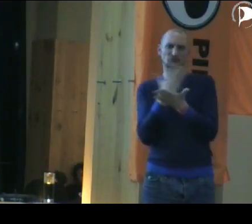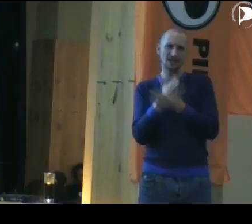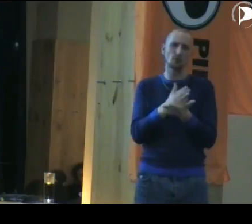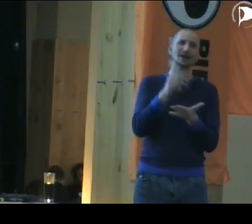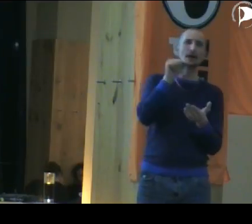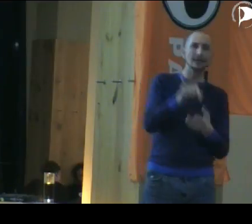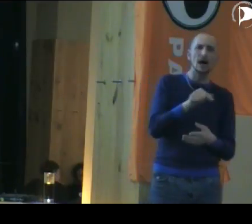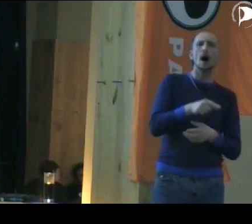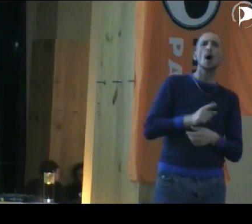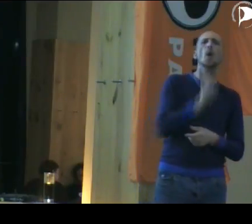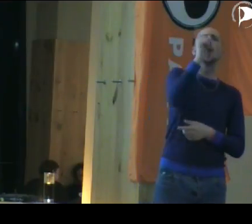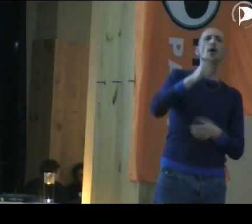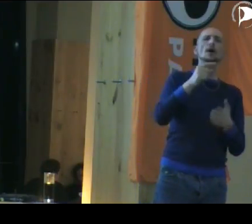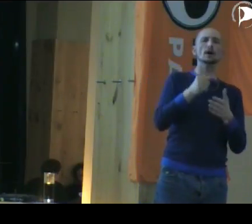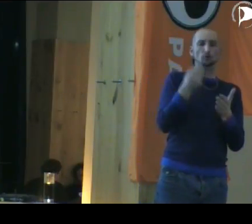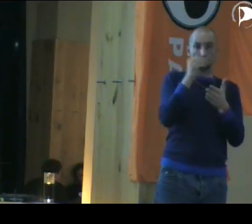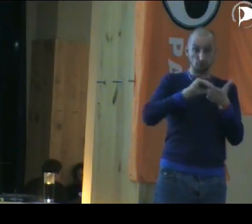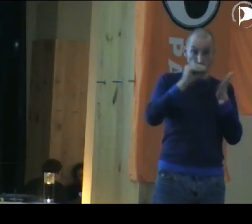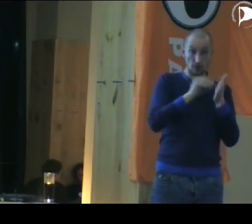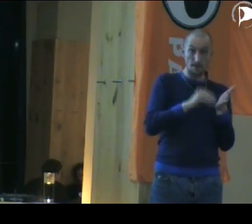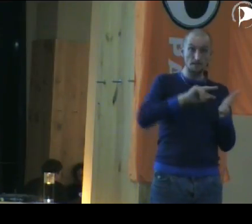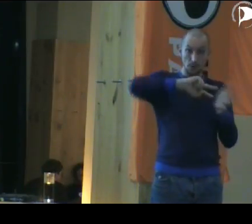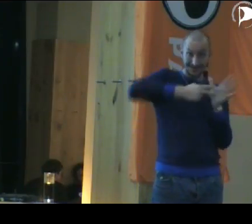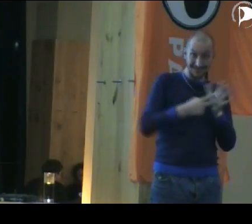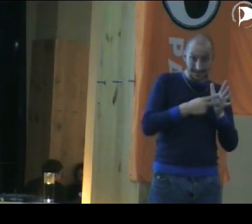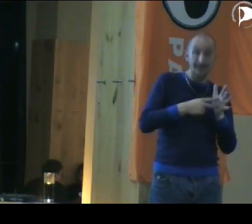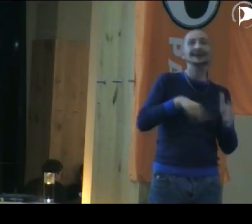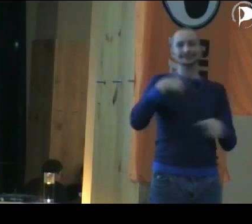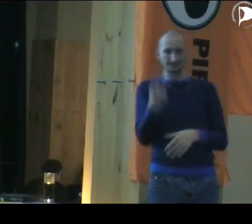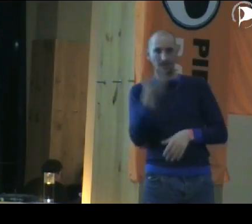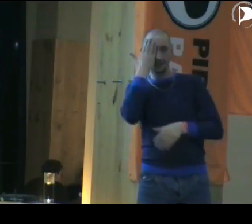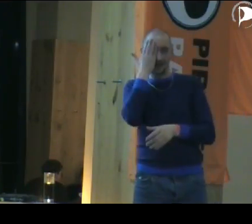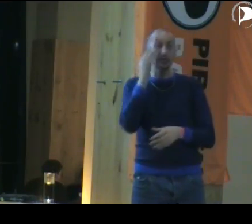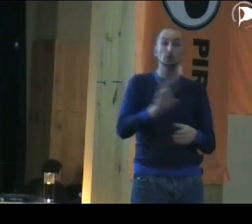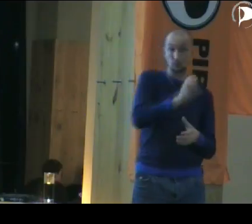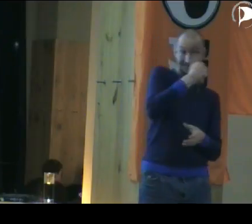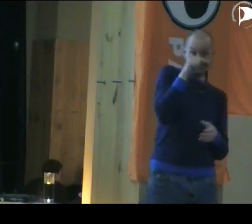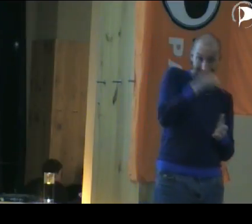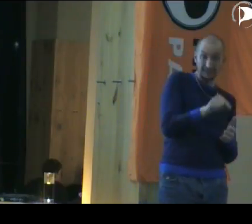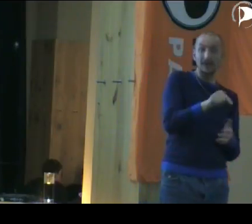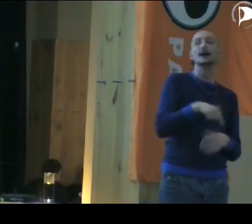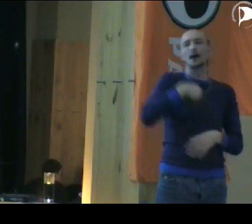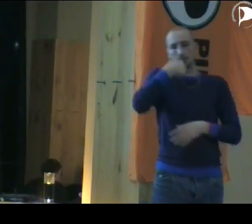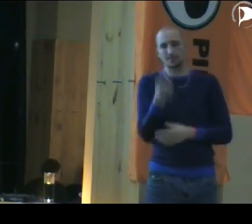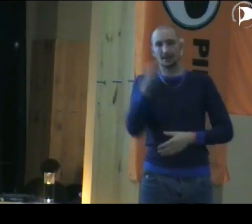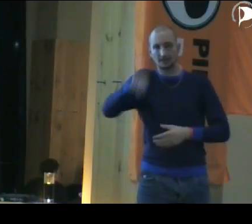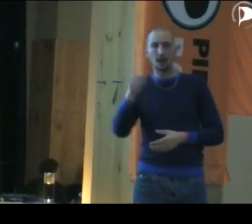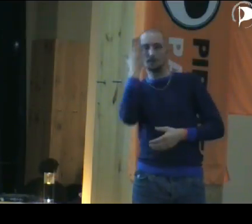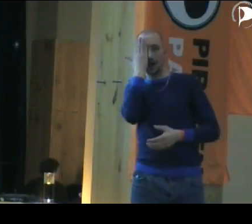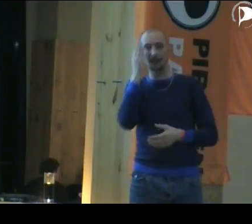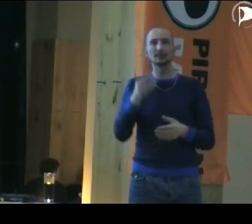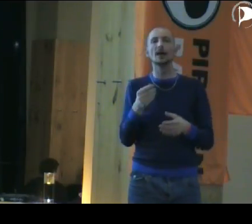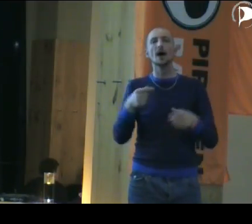hochschulpolitik hat die belastbarkeit und erfolg haben erstmal groß wir haben das maß speziellen bedeuten die piratenpartei